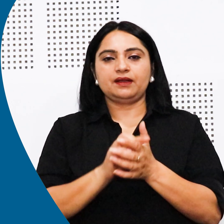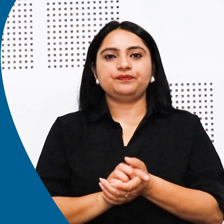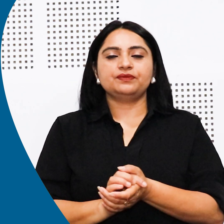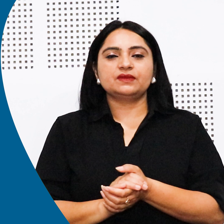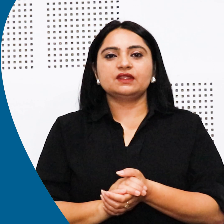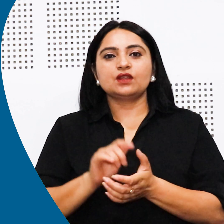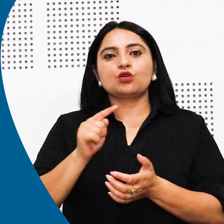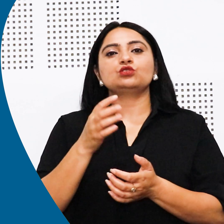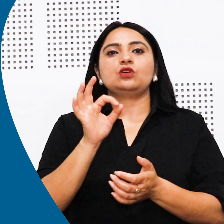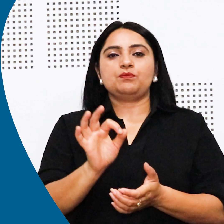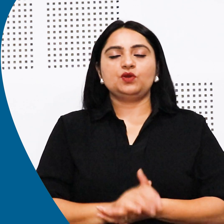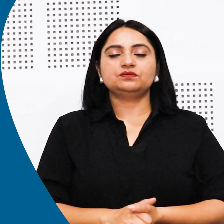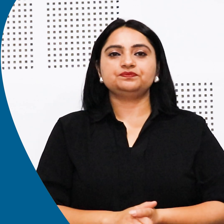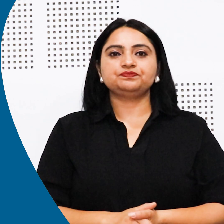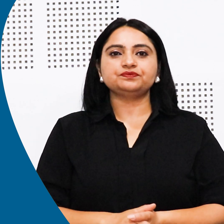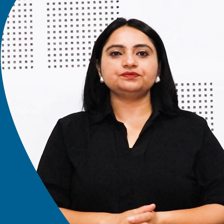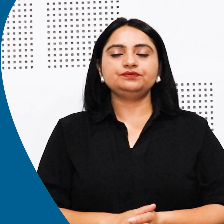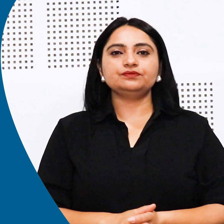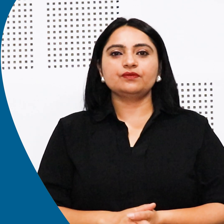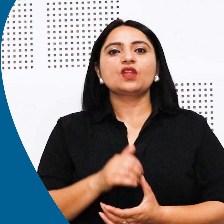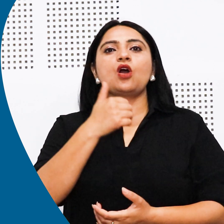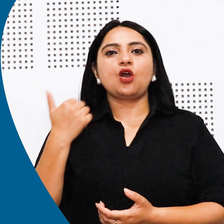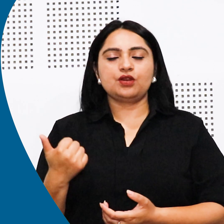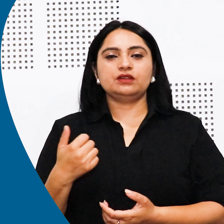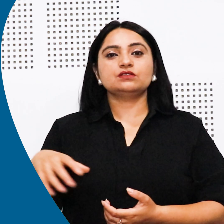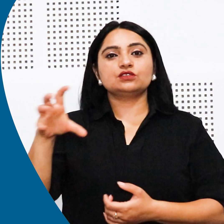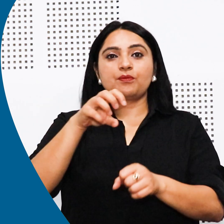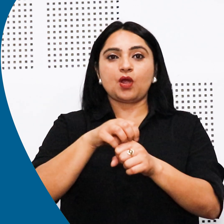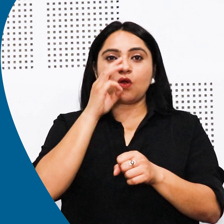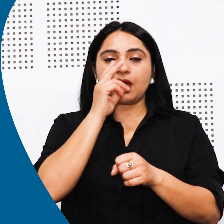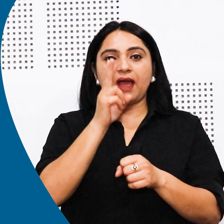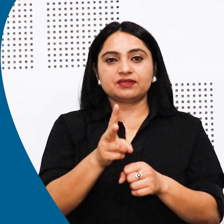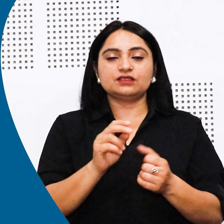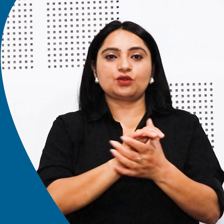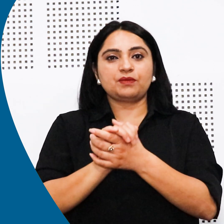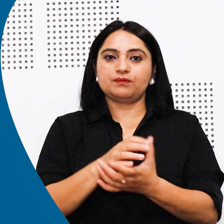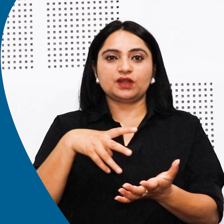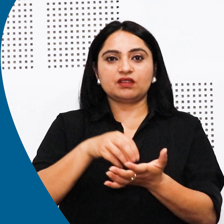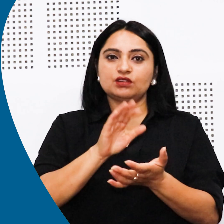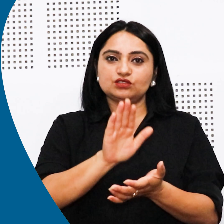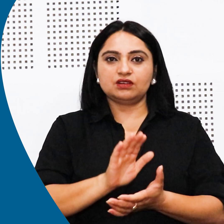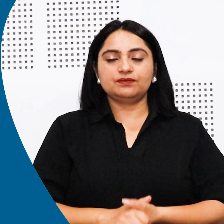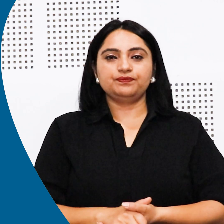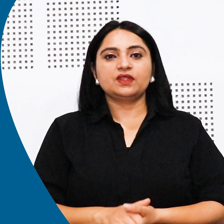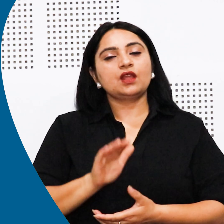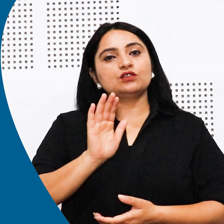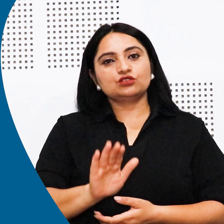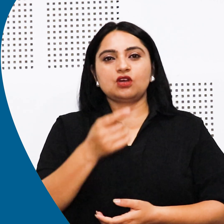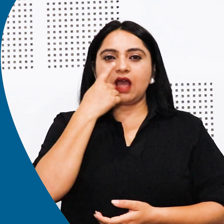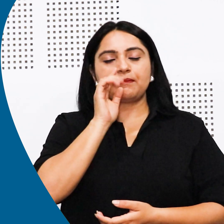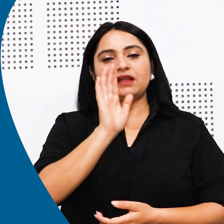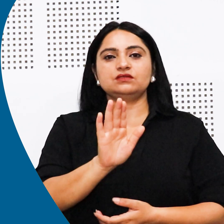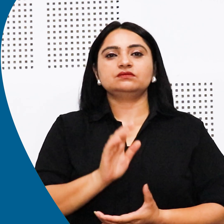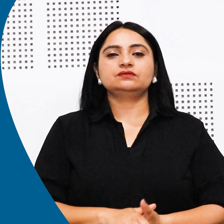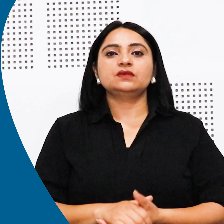आहा, कस्तो राम्रो। अनि हरेक वडामा यस्ता मेलमिलाप केन्द्र छन् त बाबु? छन् नि आमा,